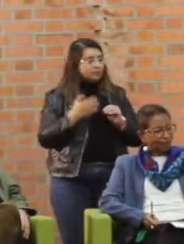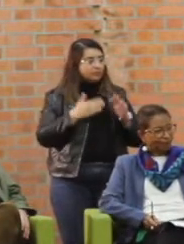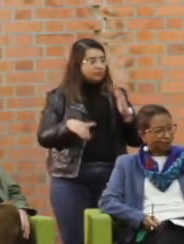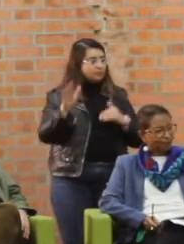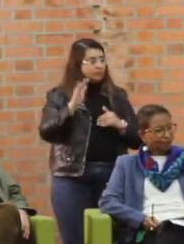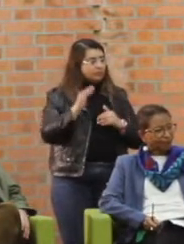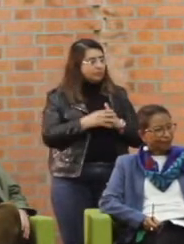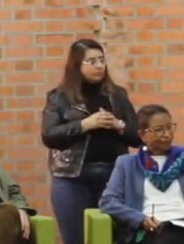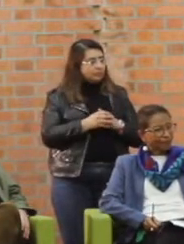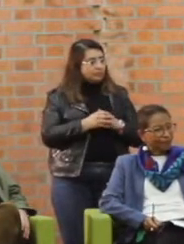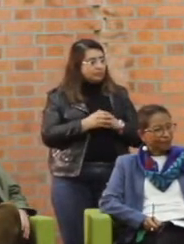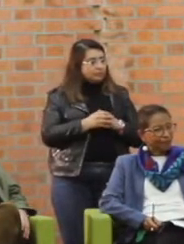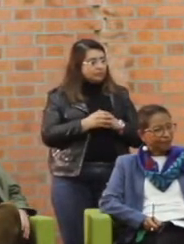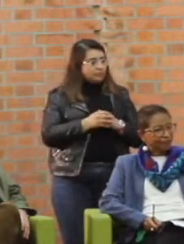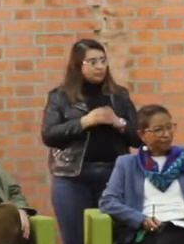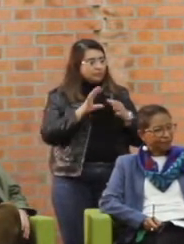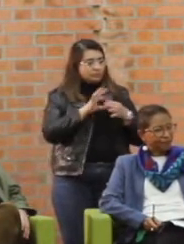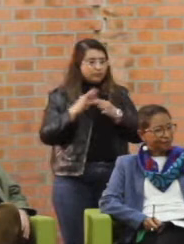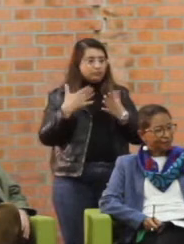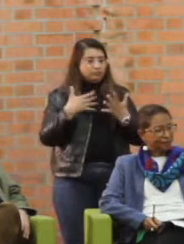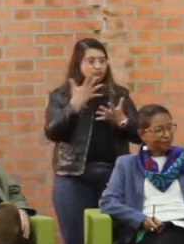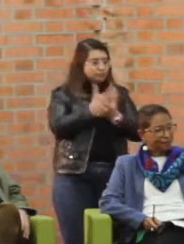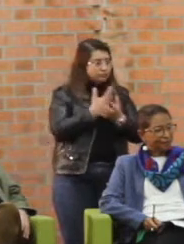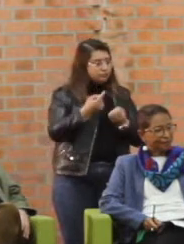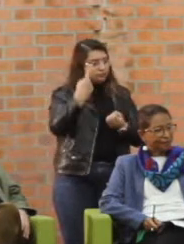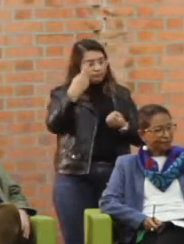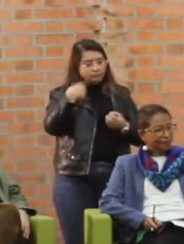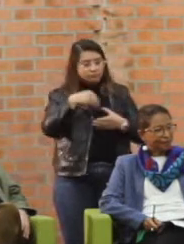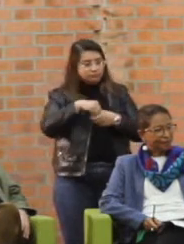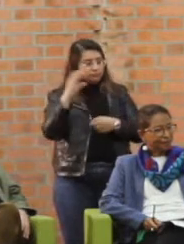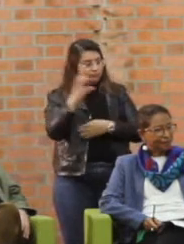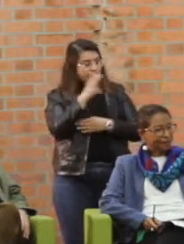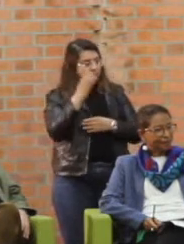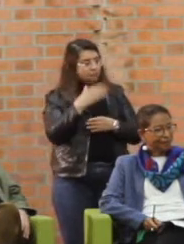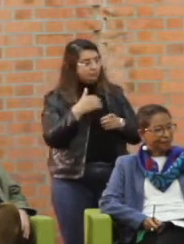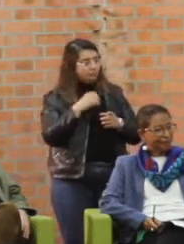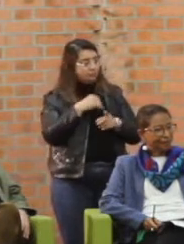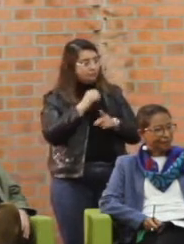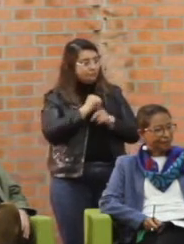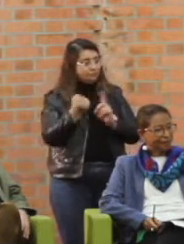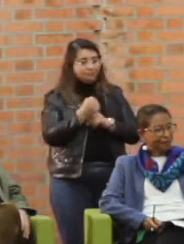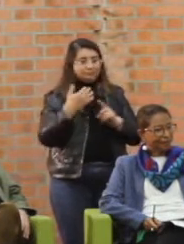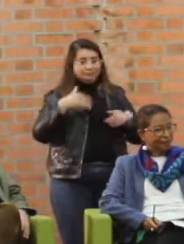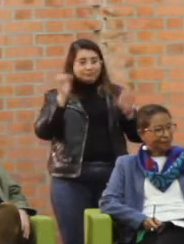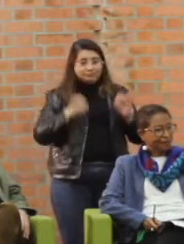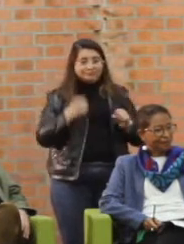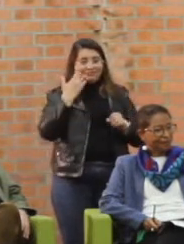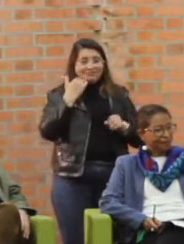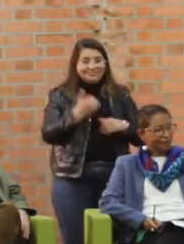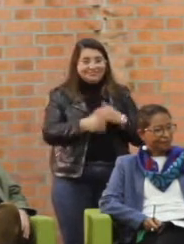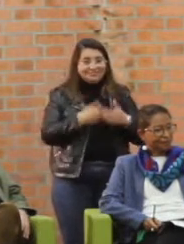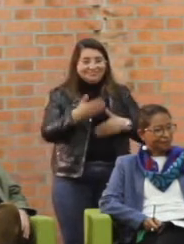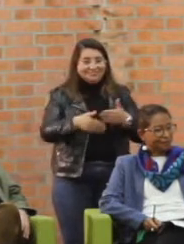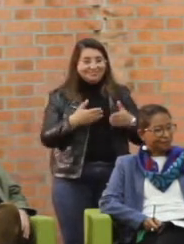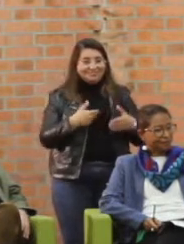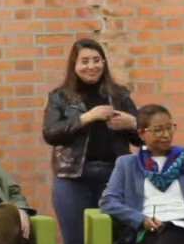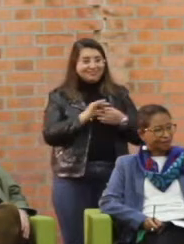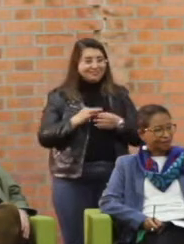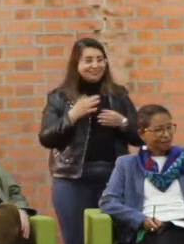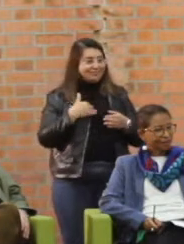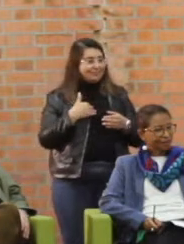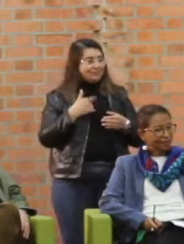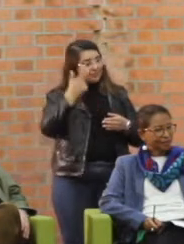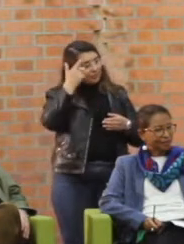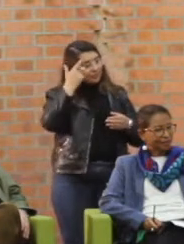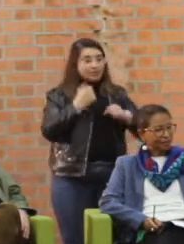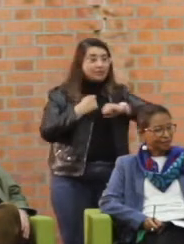jamás que bastará una crisis política económica y religiosa para que los derechos de las mujeres vuelvan a ser cuestionados estos derechos nunca se